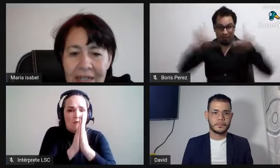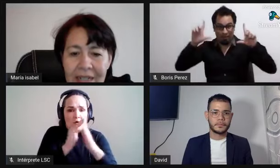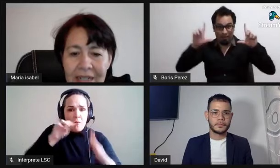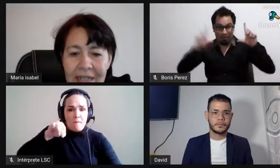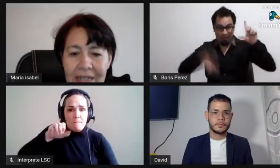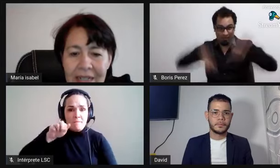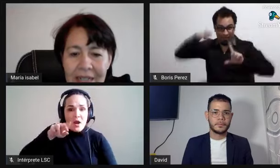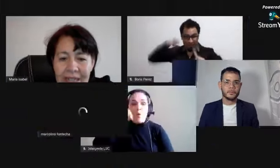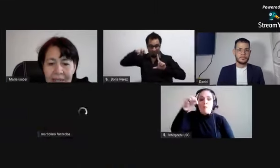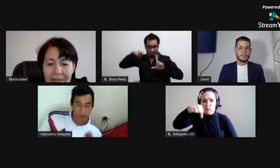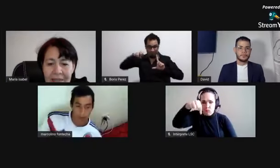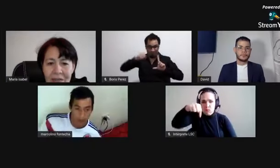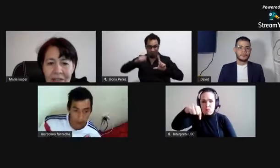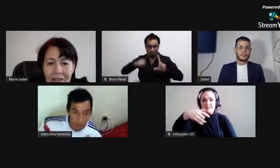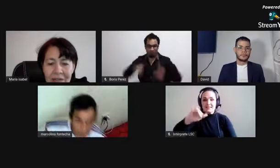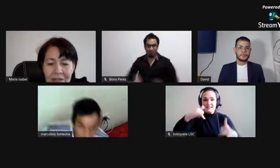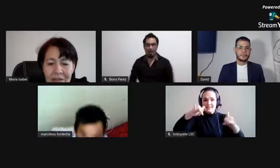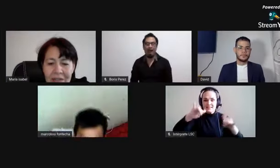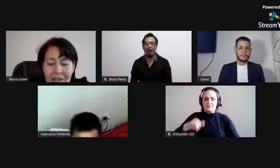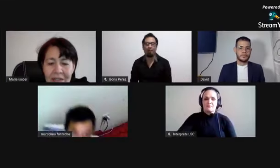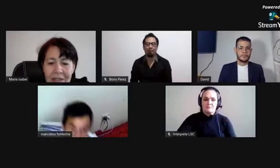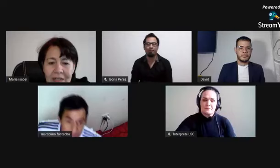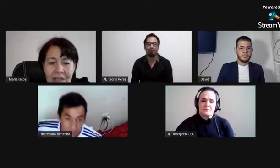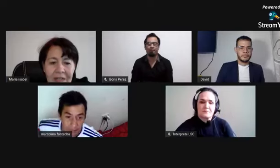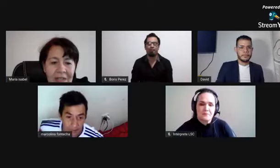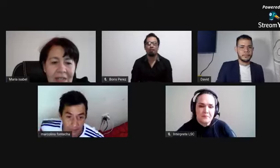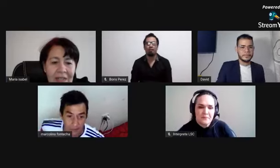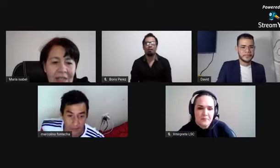aquí dice que necesita, ya lo tengo.